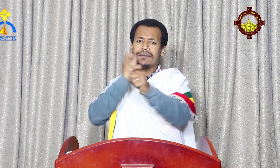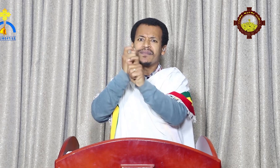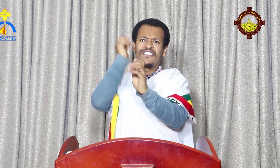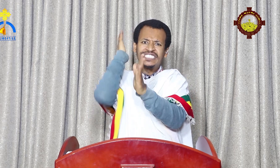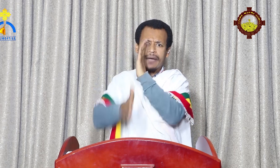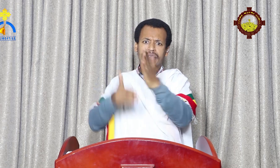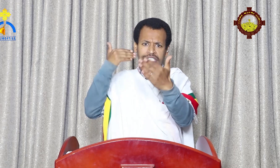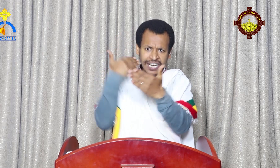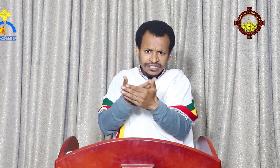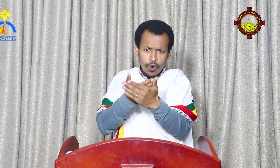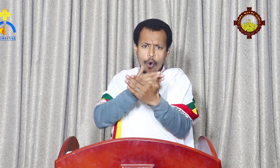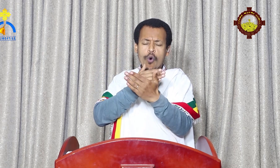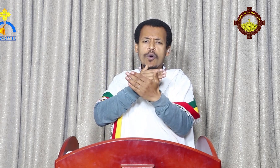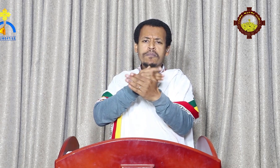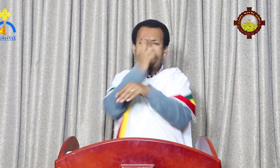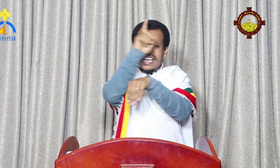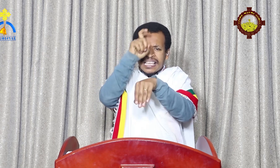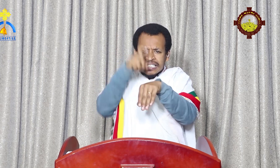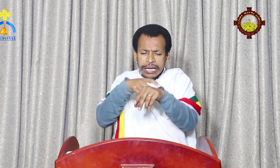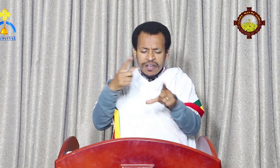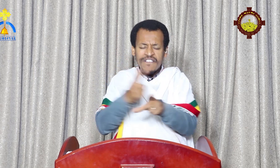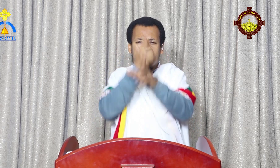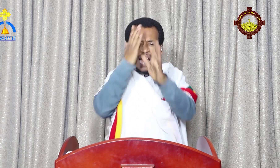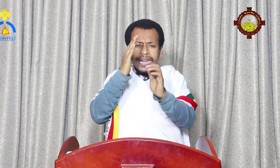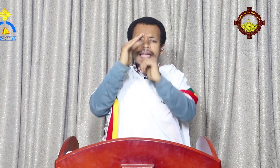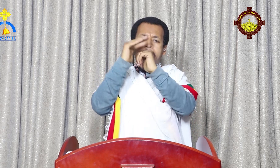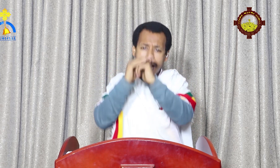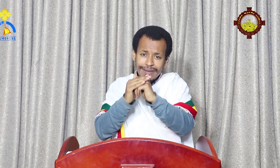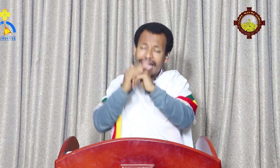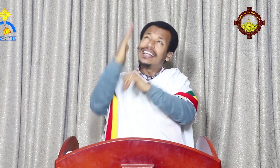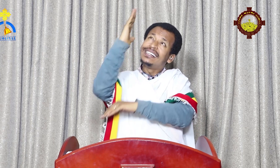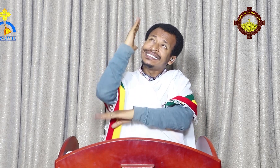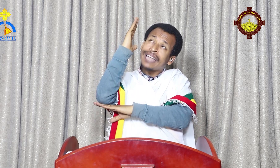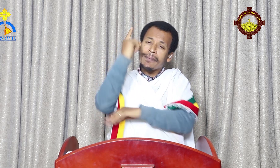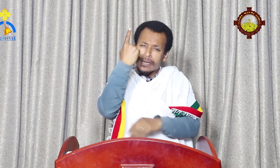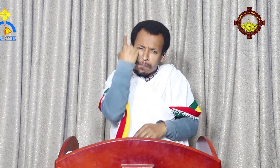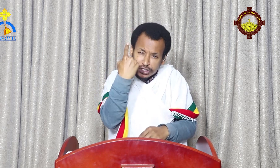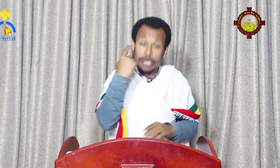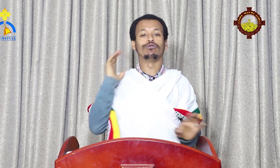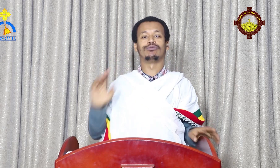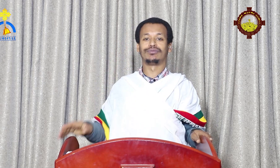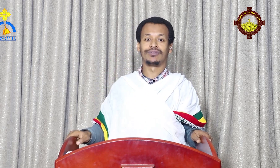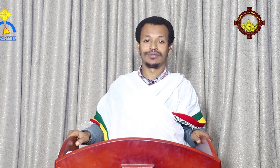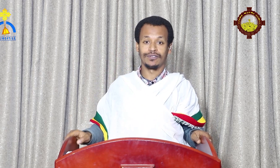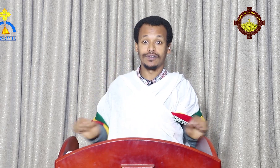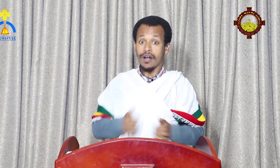ዓለም ፍጻሜ ድረስም ምንጊዜም ፈጣሪ አምላክ እግዚአብሔር ብቻ ነው፣